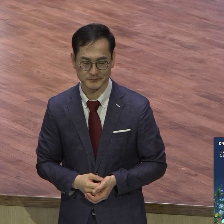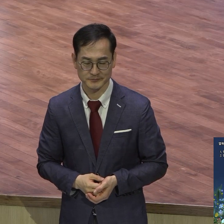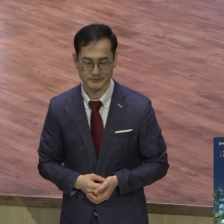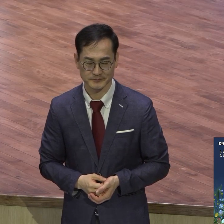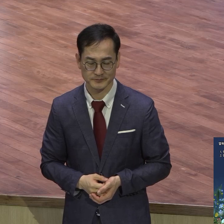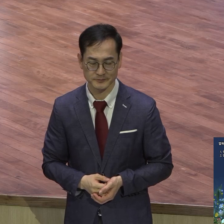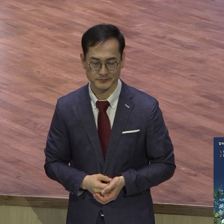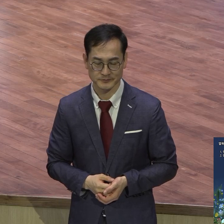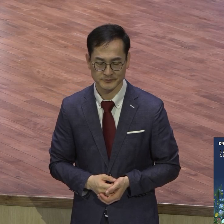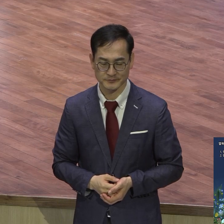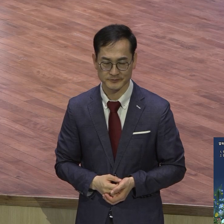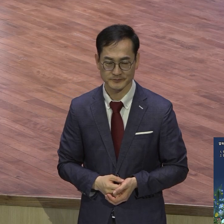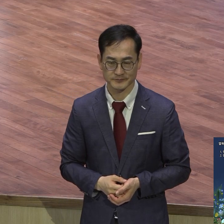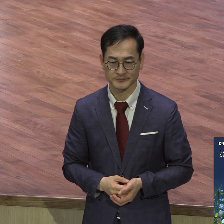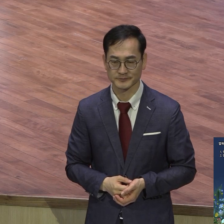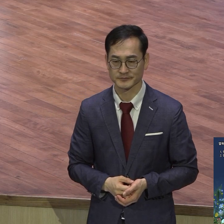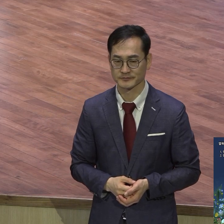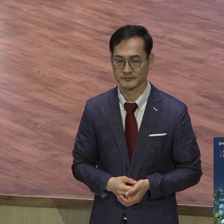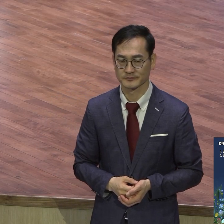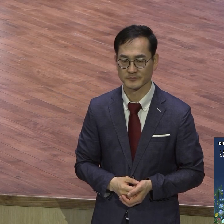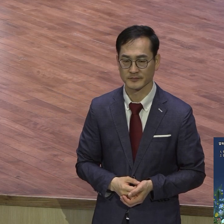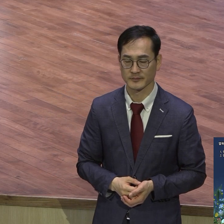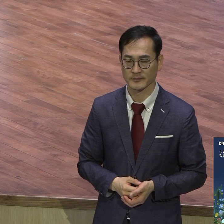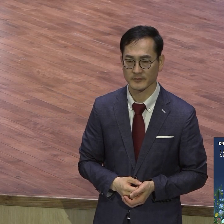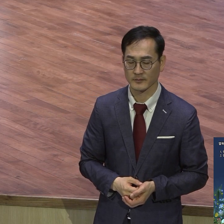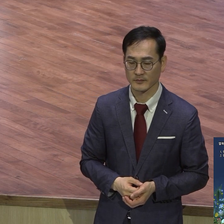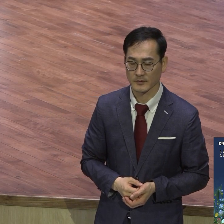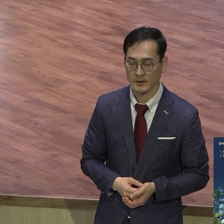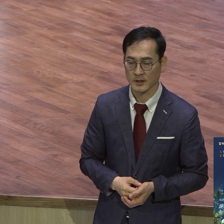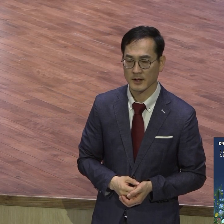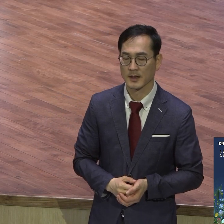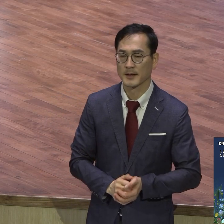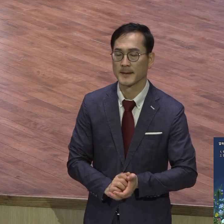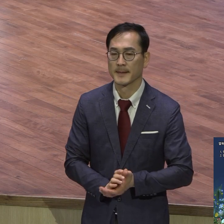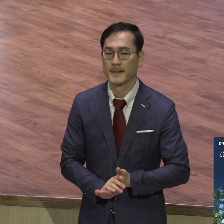그런데 그렇게 시작을 했는데요.